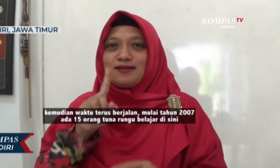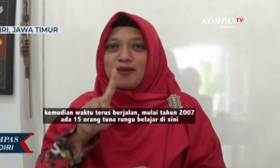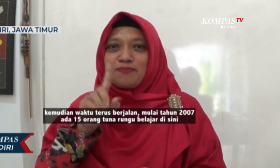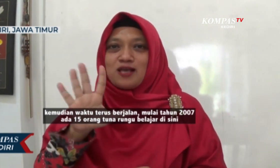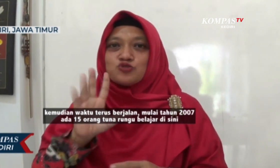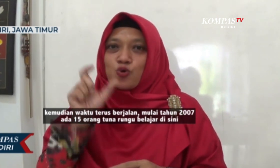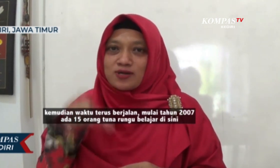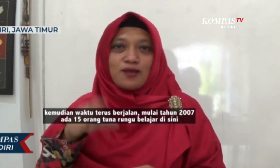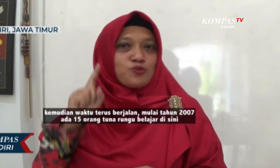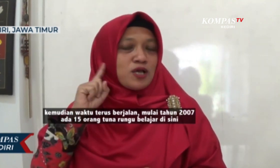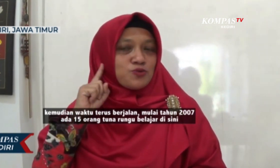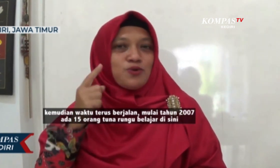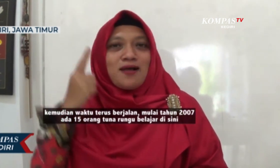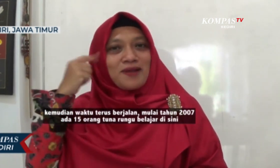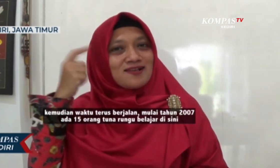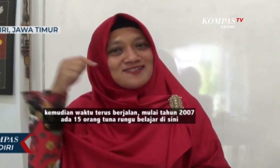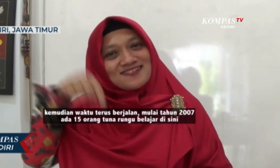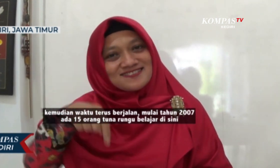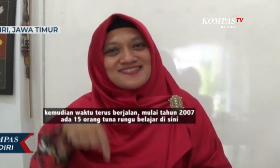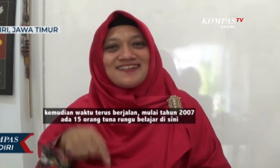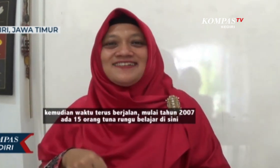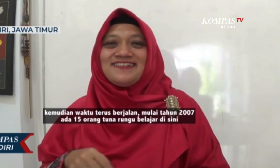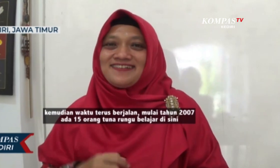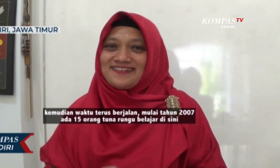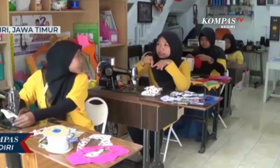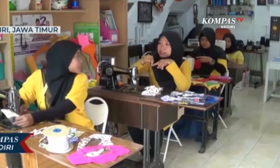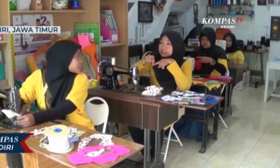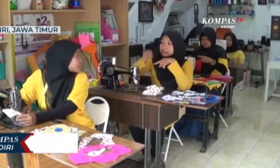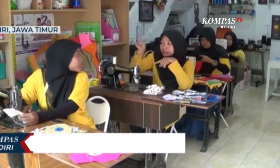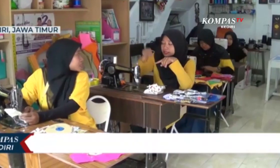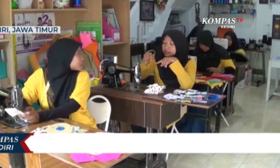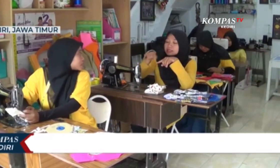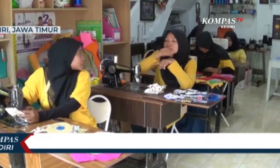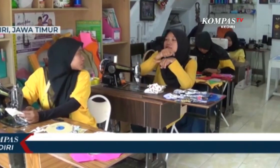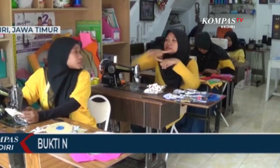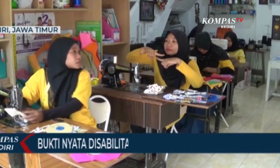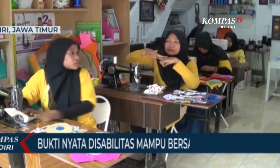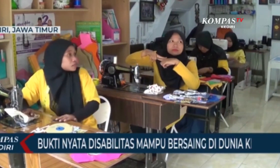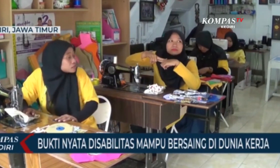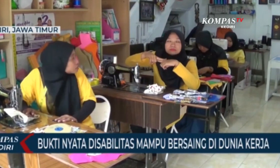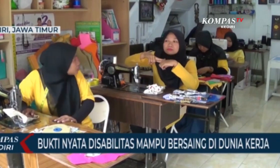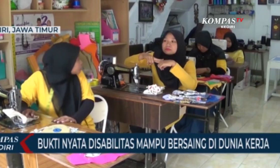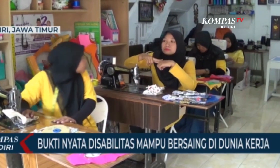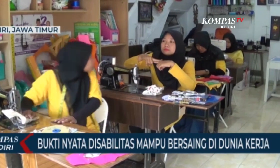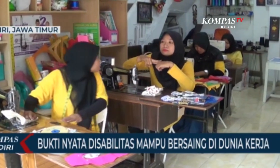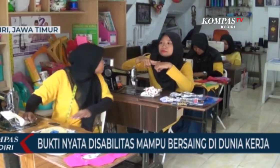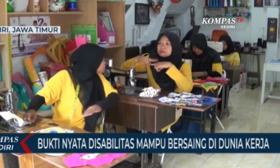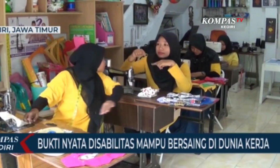airbrush orang baru rajarsi sini Hai maskurun Yuyun berharap dengan adanya usaha